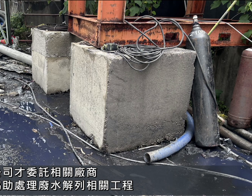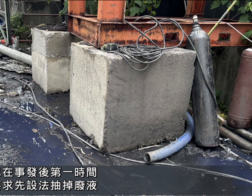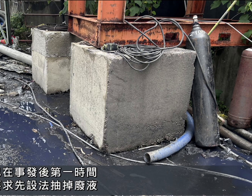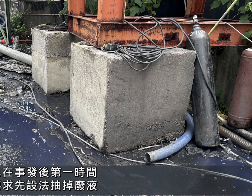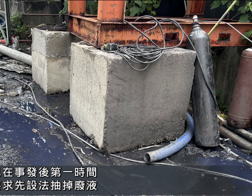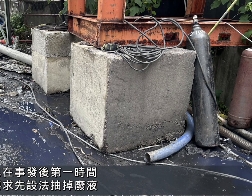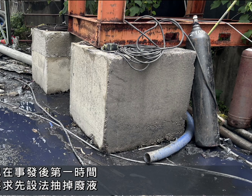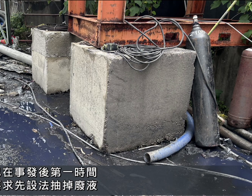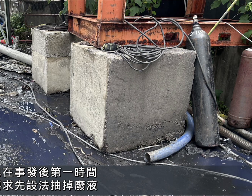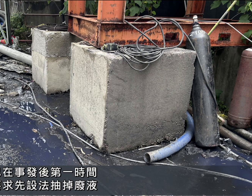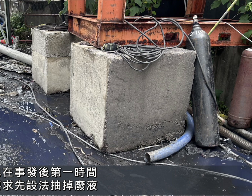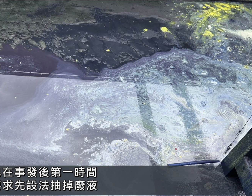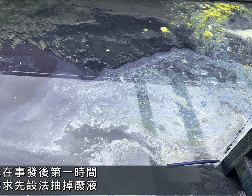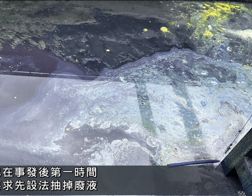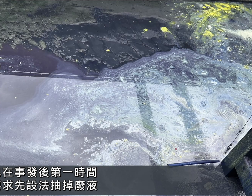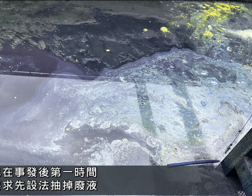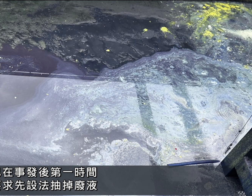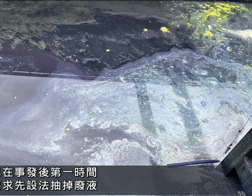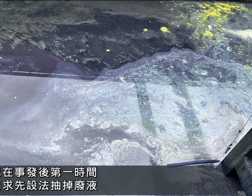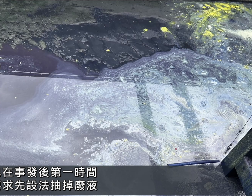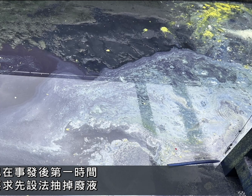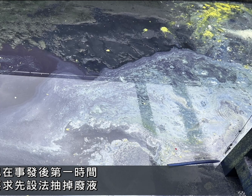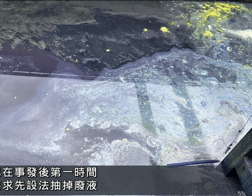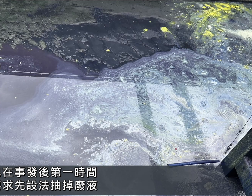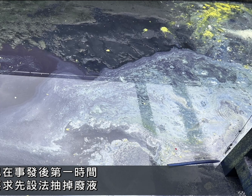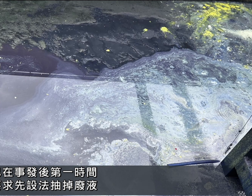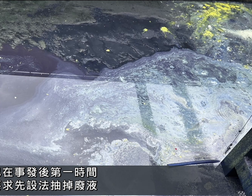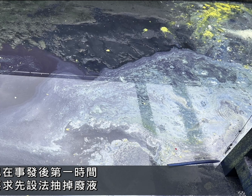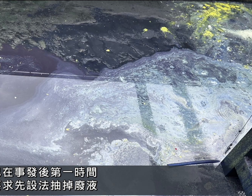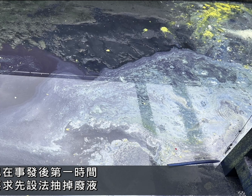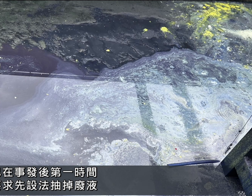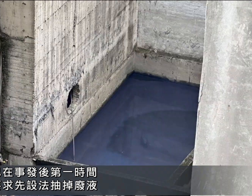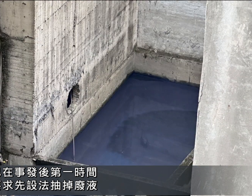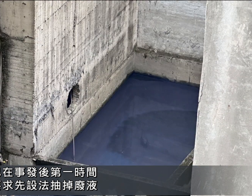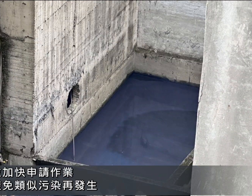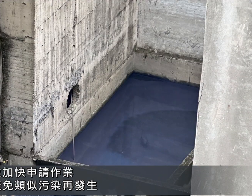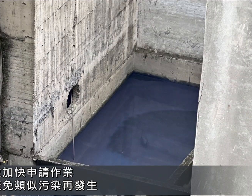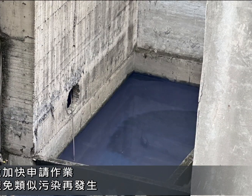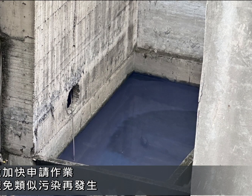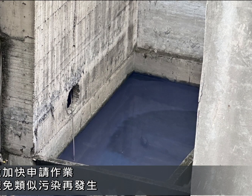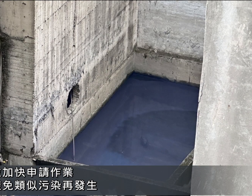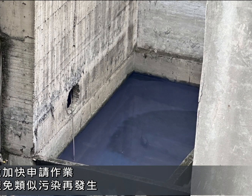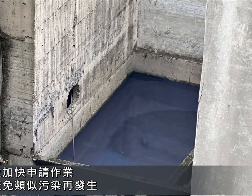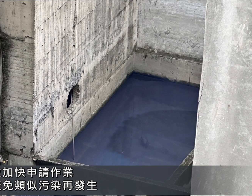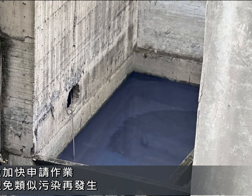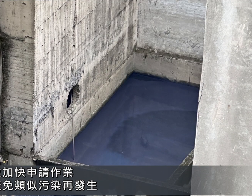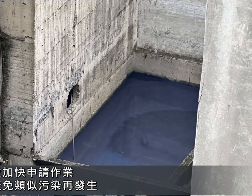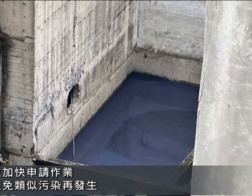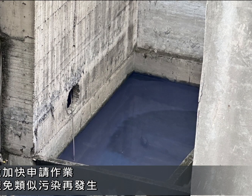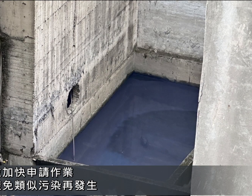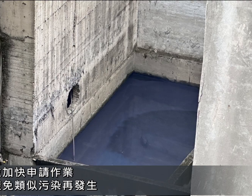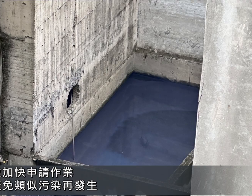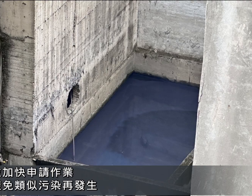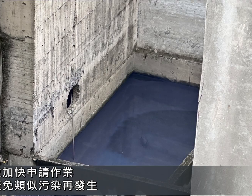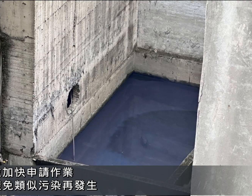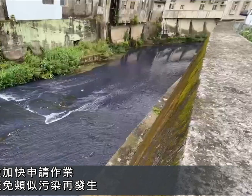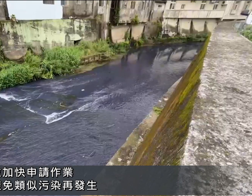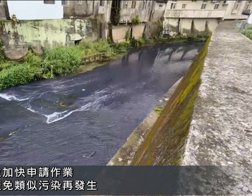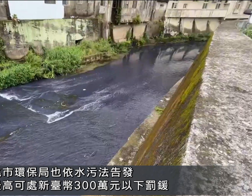在事发后第一时间要求先设法抽掉废液，并加快申请的作业，避免类似的污染再发生。桃园市环